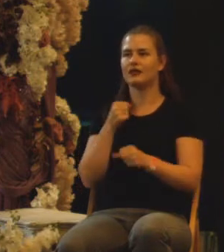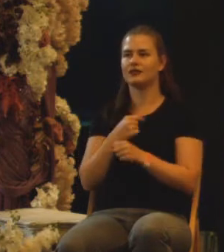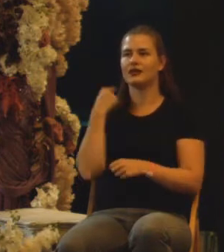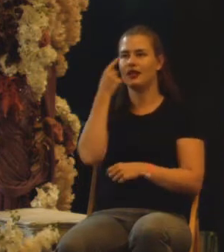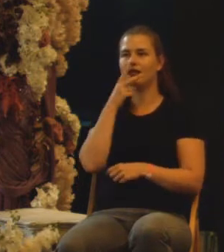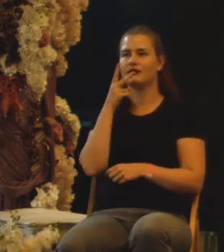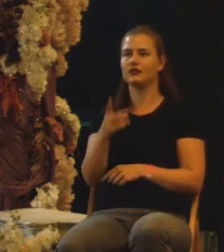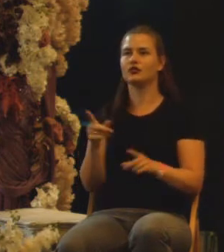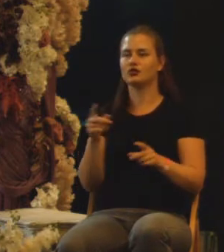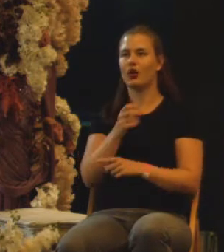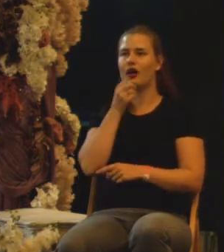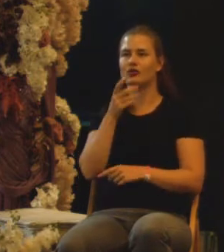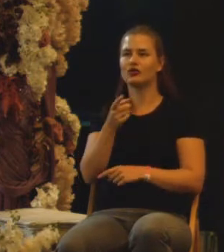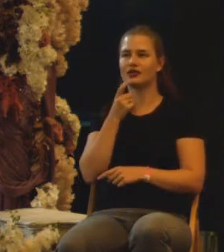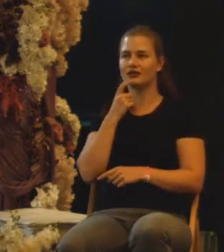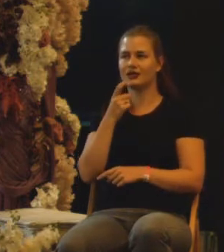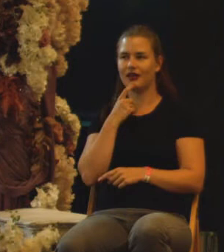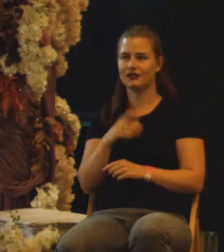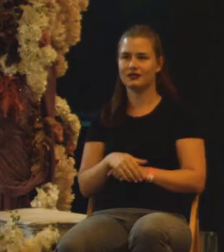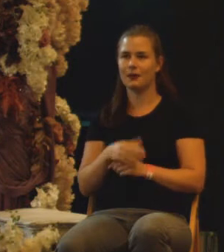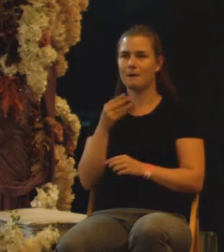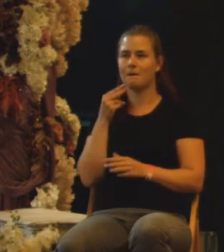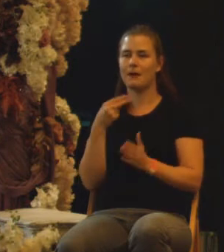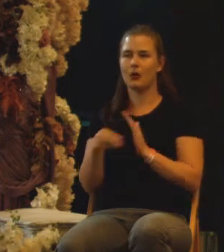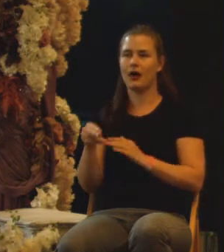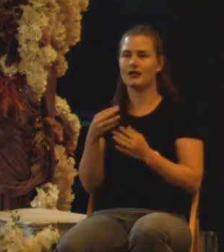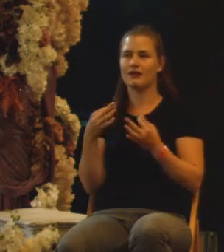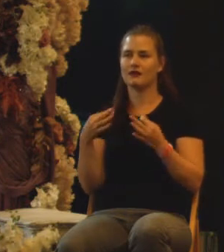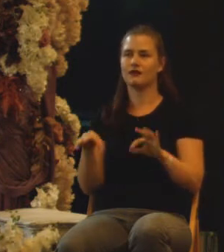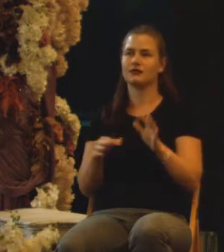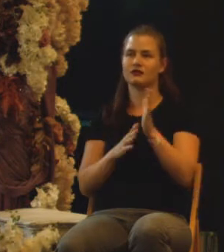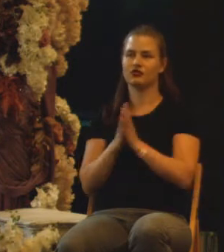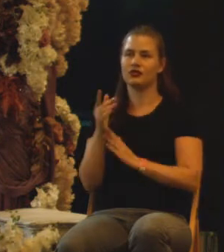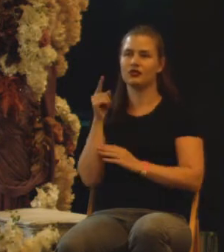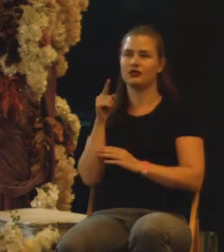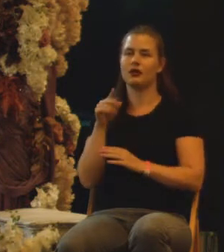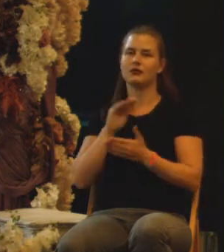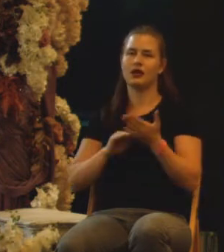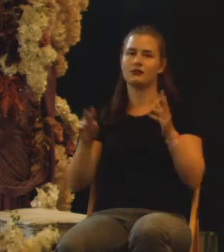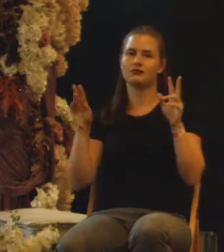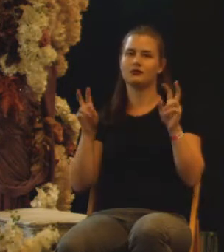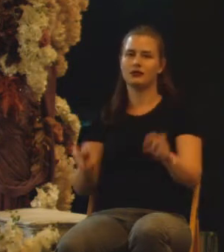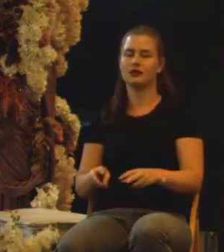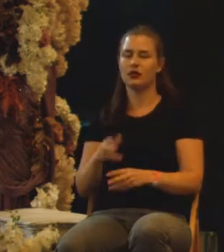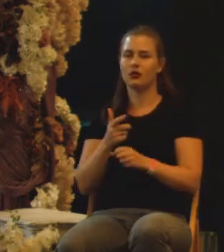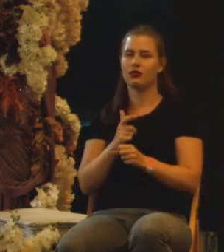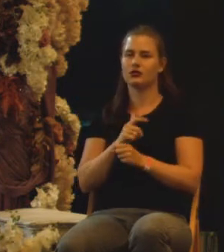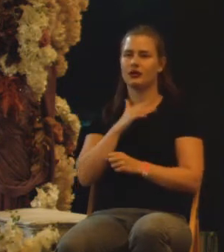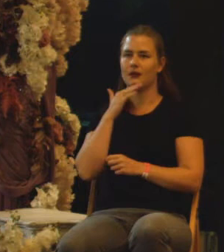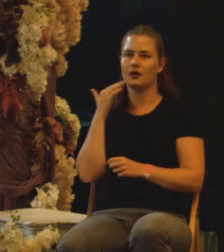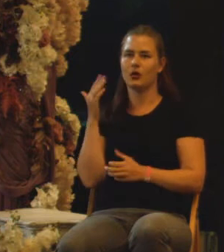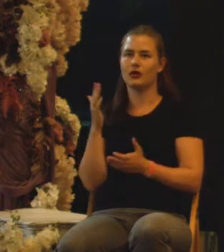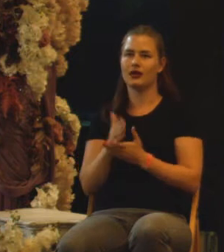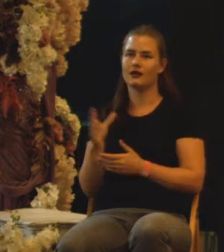что они хорошие яйца. Покупайте фри-рейндж яйца свободного выпаса. Так на них там и написано. Их уже много, они уже